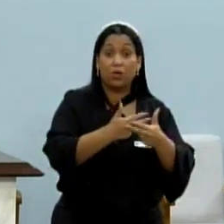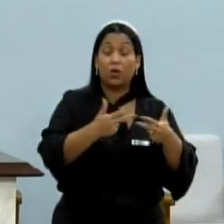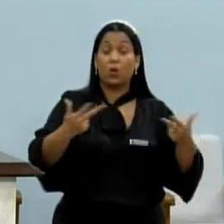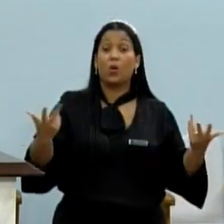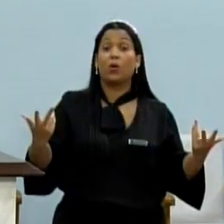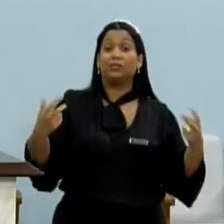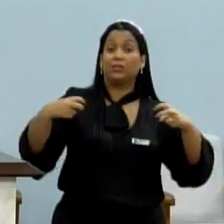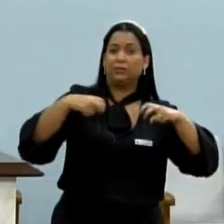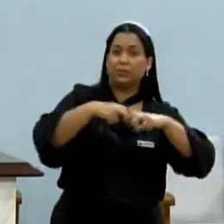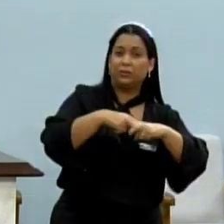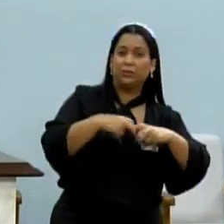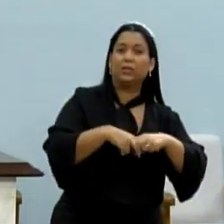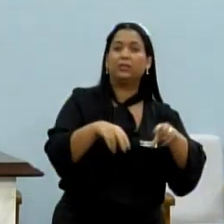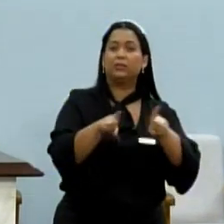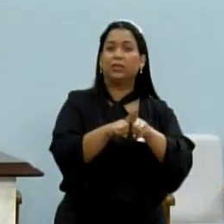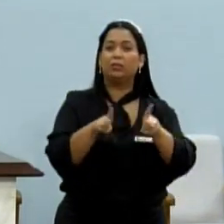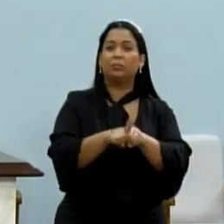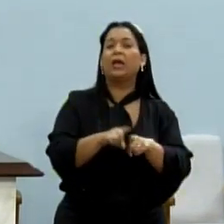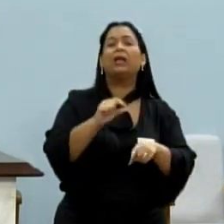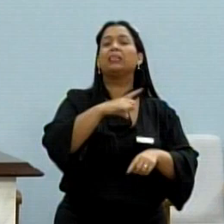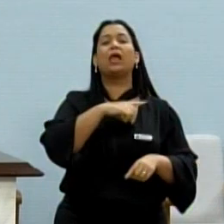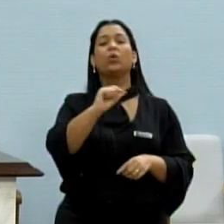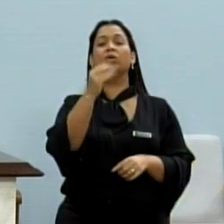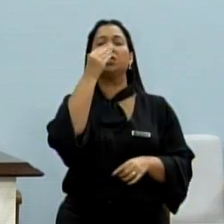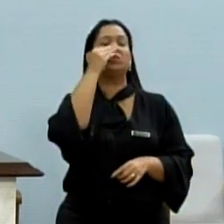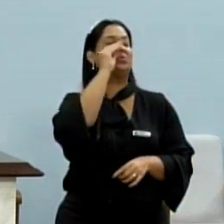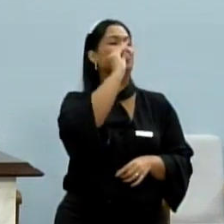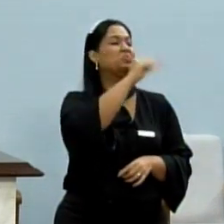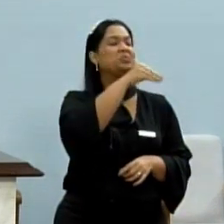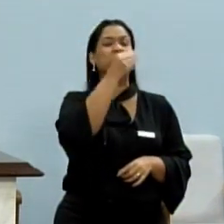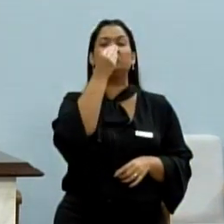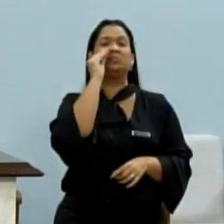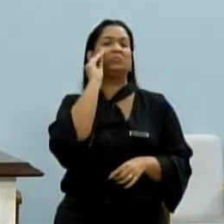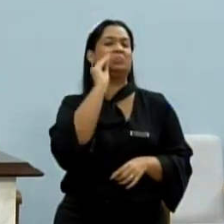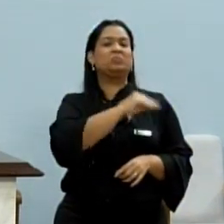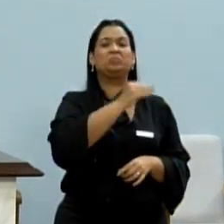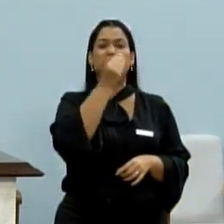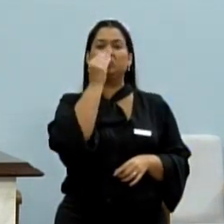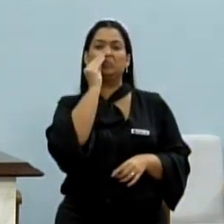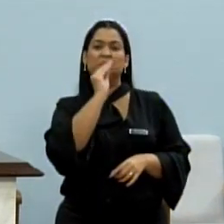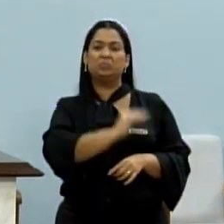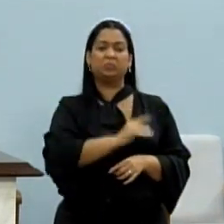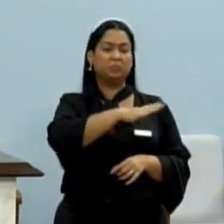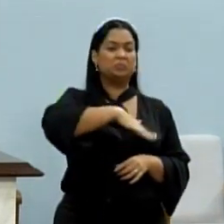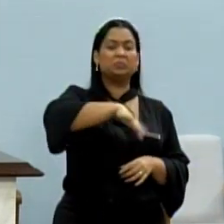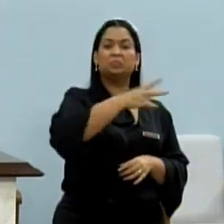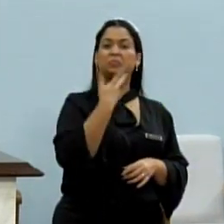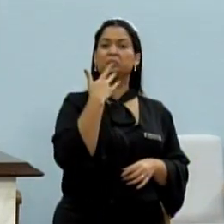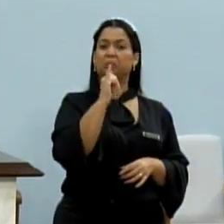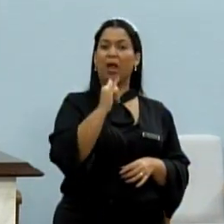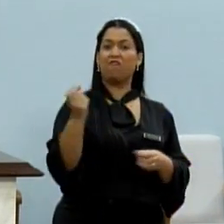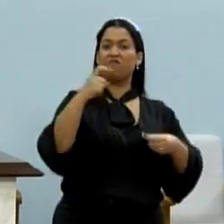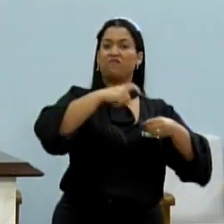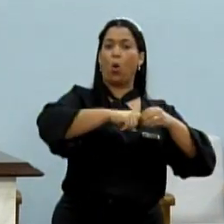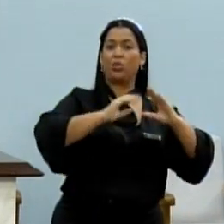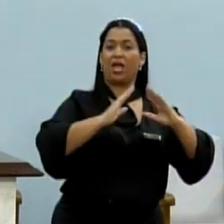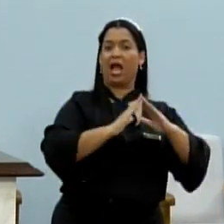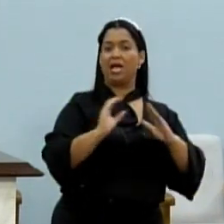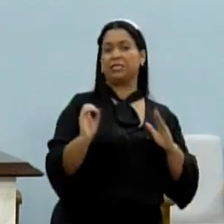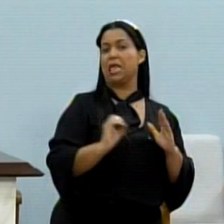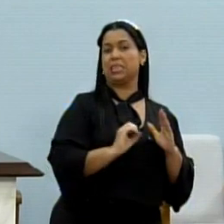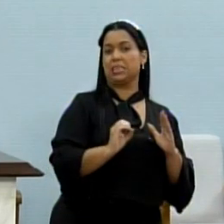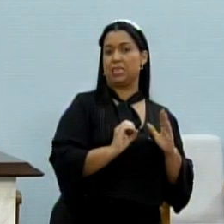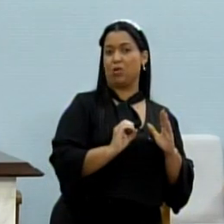fatalidade e o quanto há de descaso e de negligência nesses pais que não mais retornam às suas